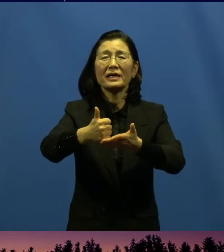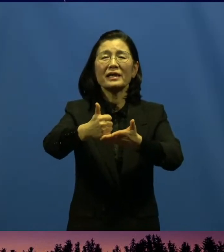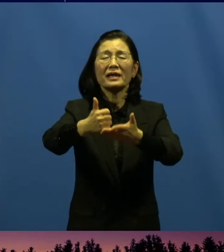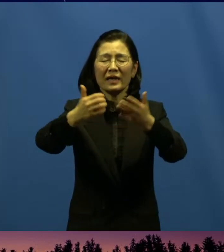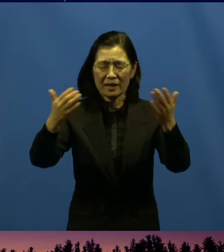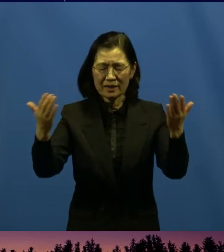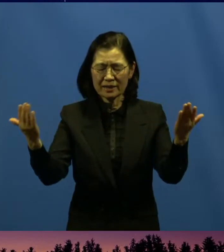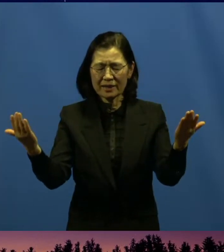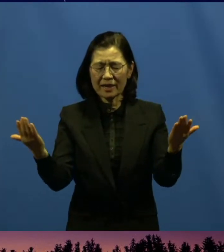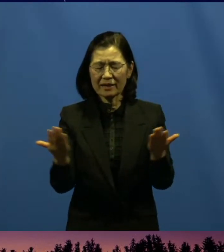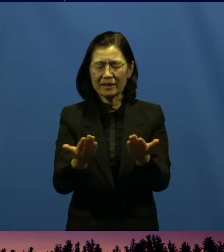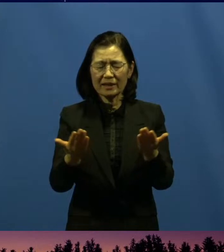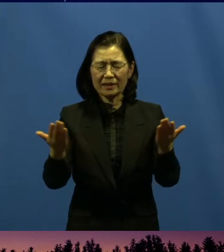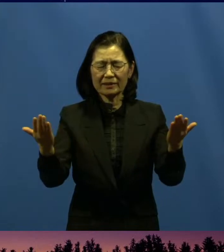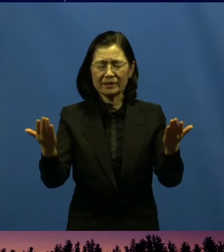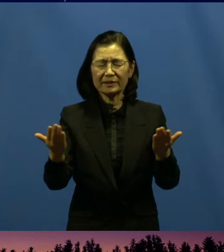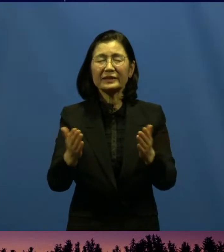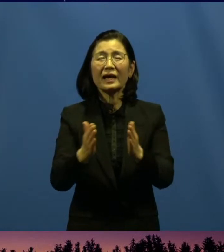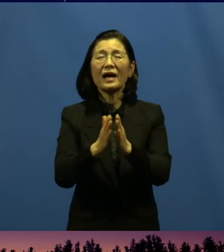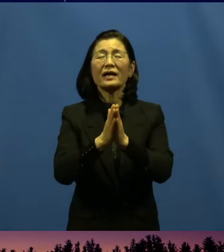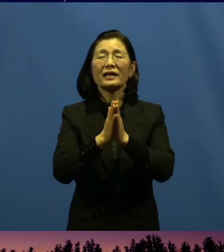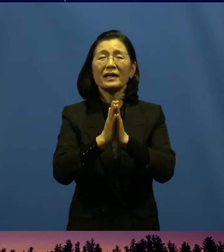하나님이 일하기